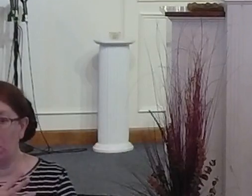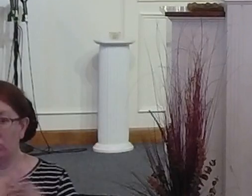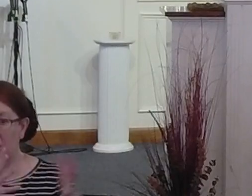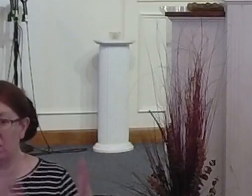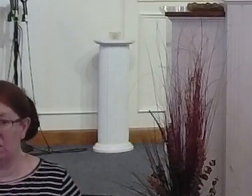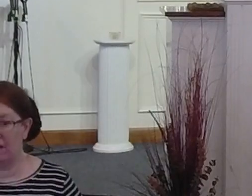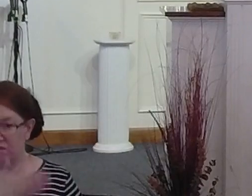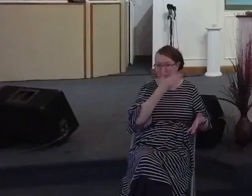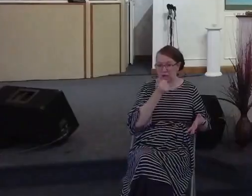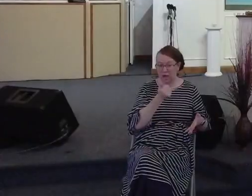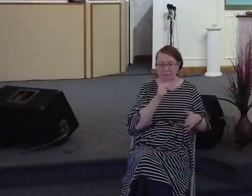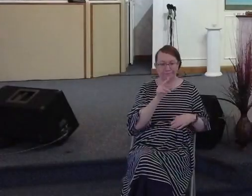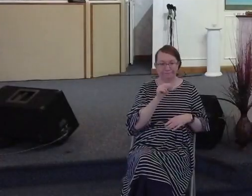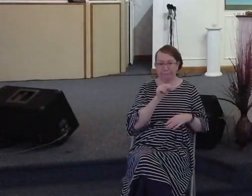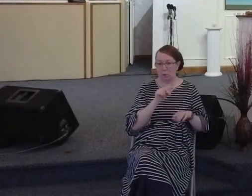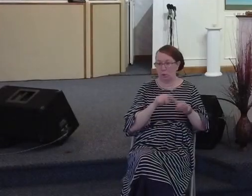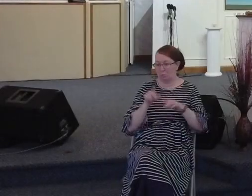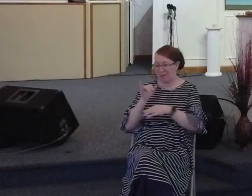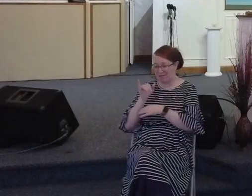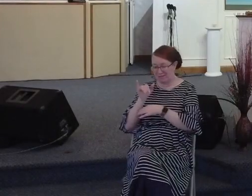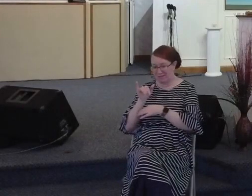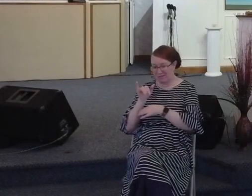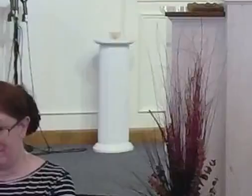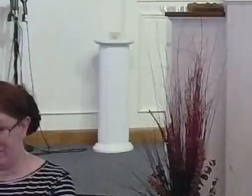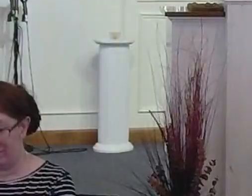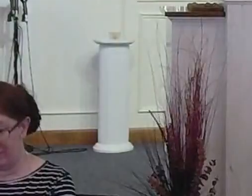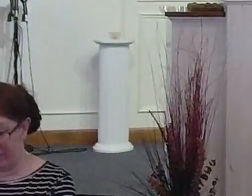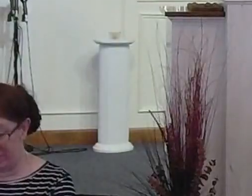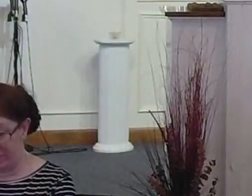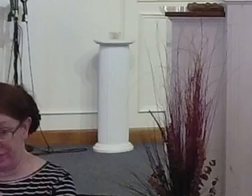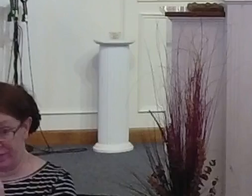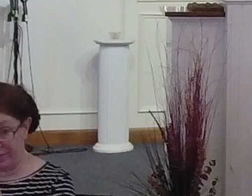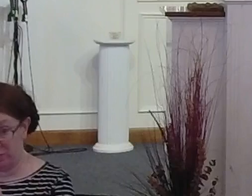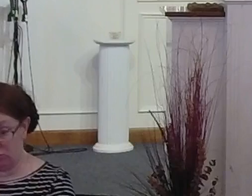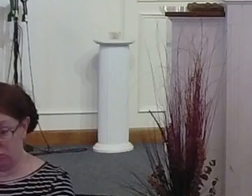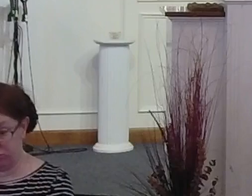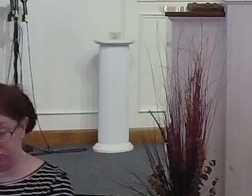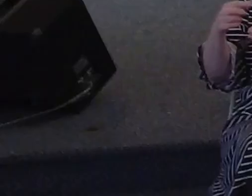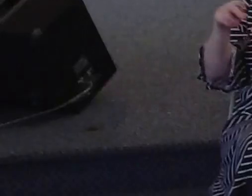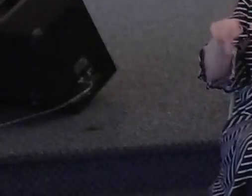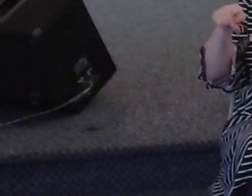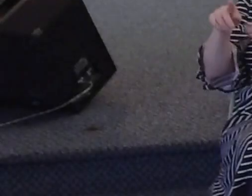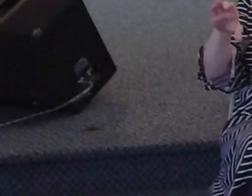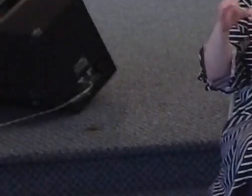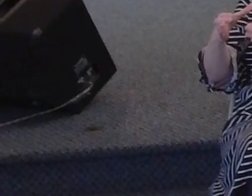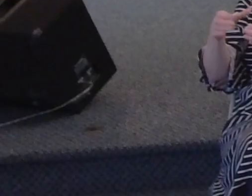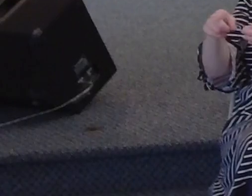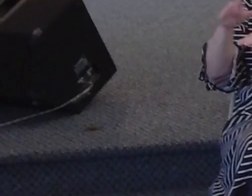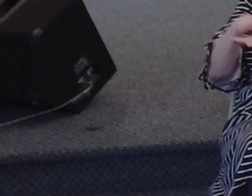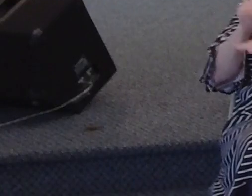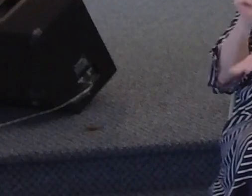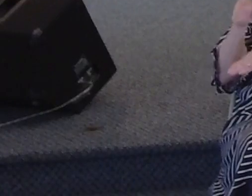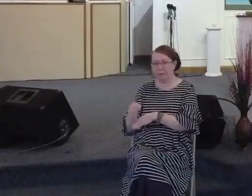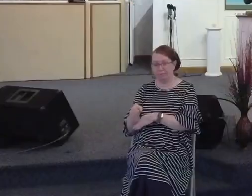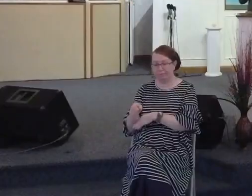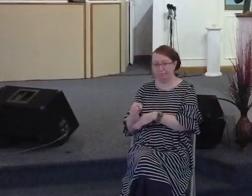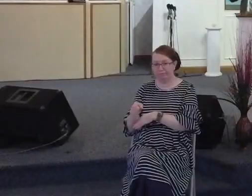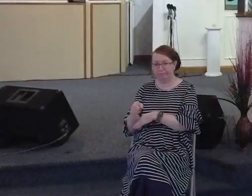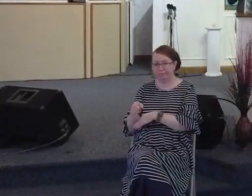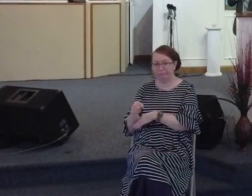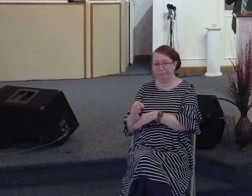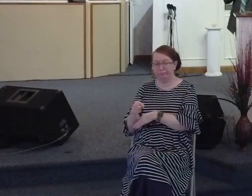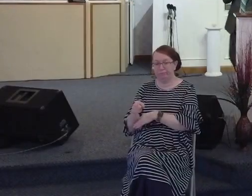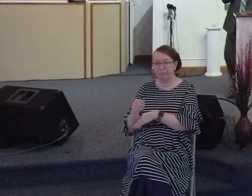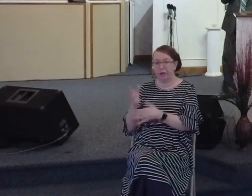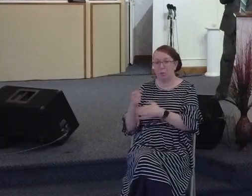Él no los guió a lo erróneo, pero los llamó mi gente y yo voy a poner mi ley en estas personas.